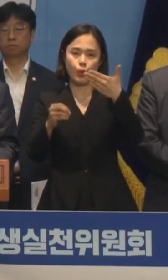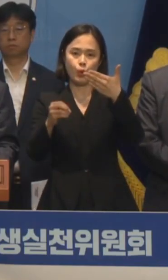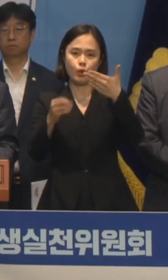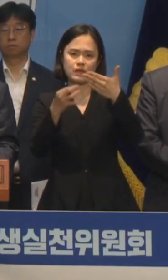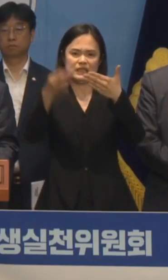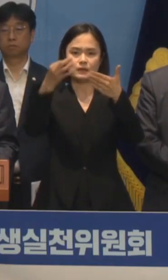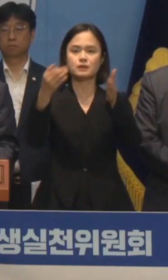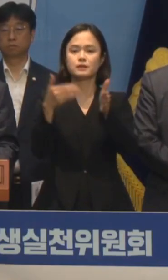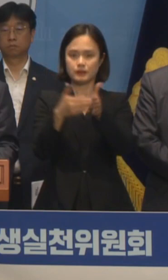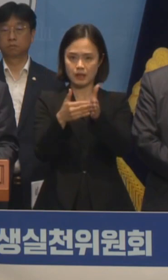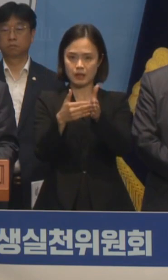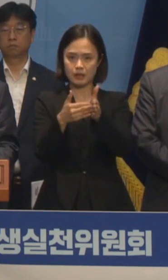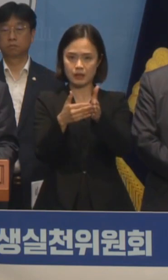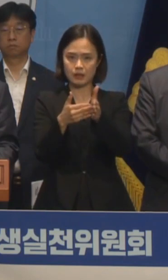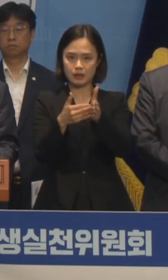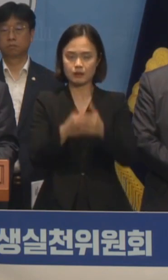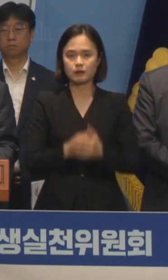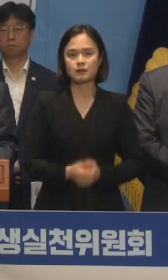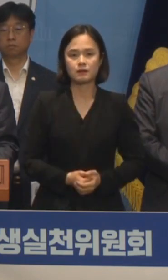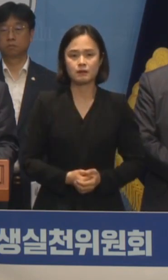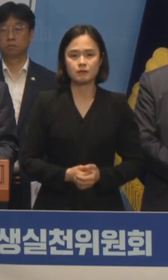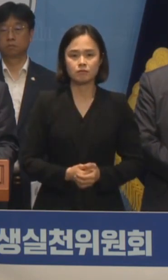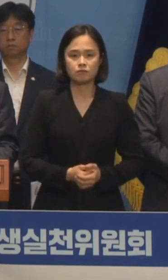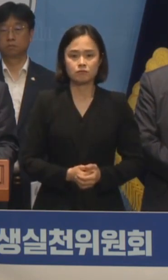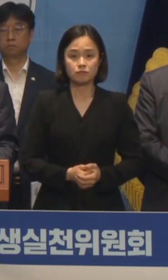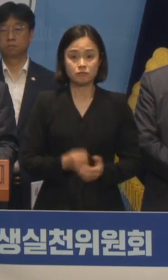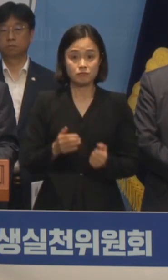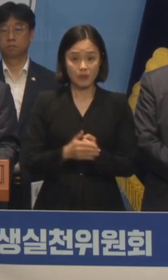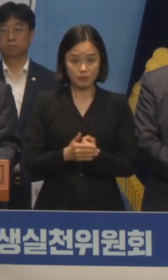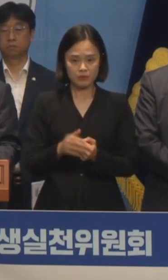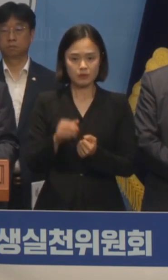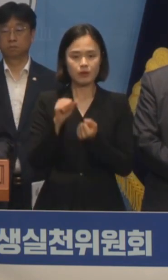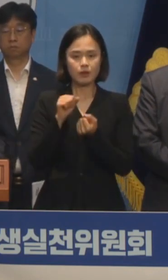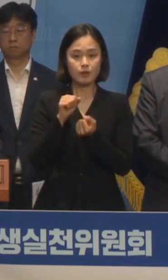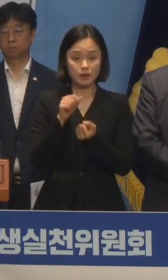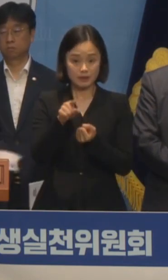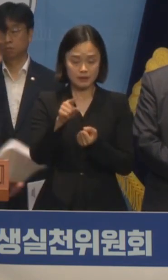배달을 강화함으로써 무료 배달에 뛰어들었다.